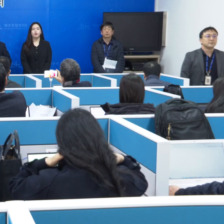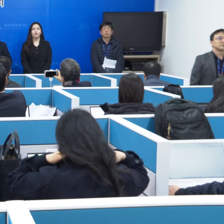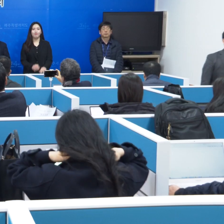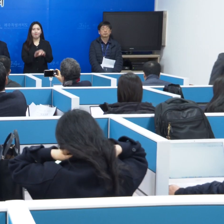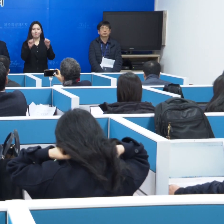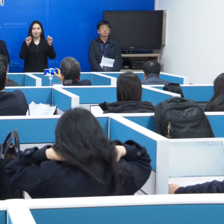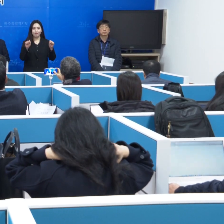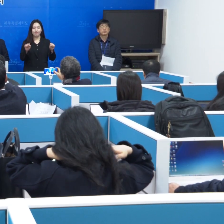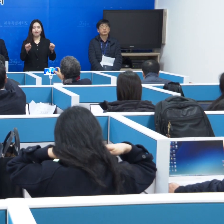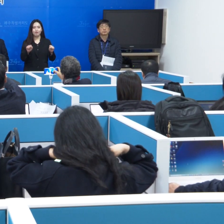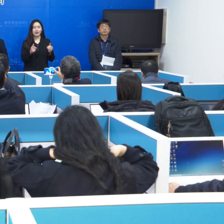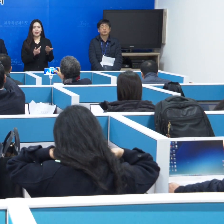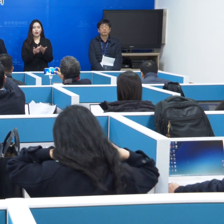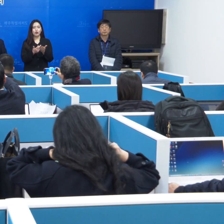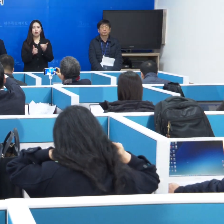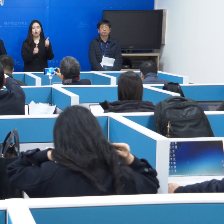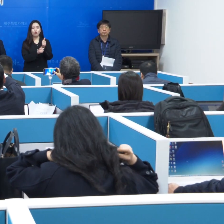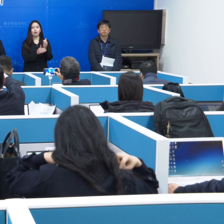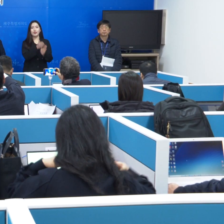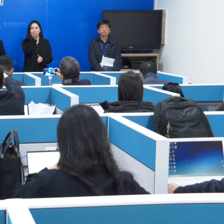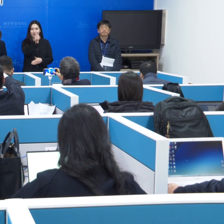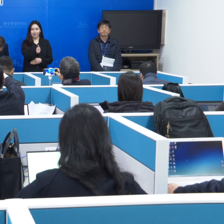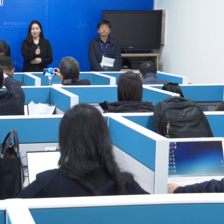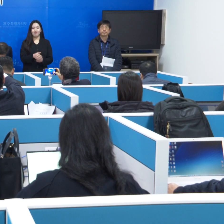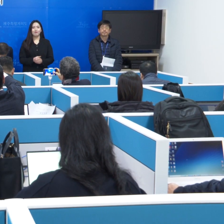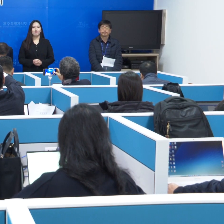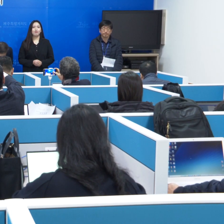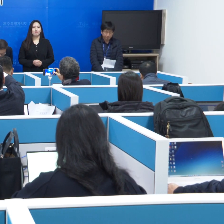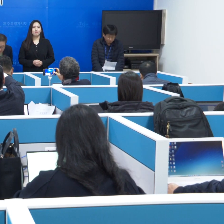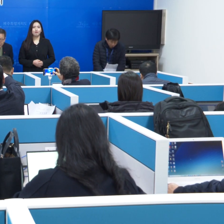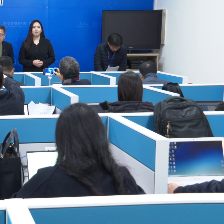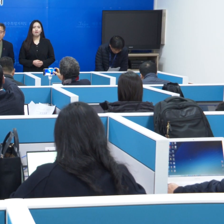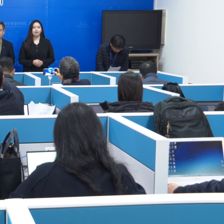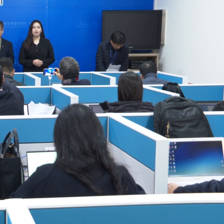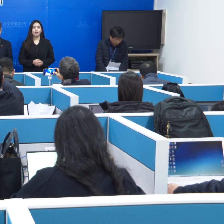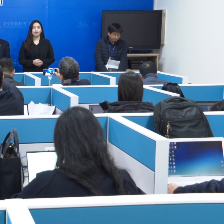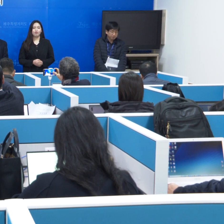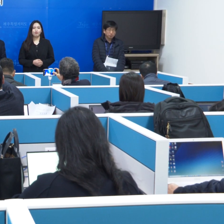네, 안녕하십니까. 제주 부시장 한우씨입니다. 반갑습니다.